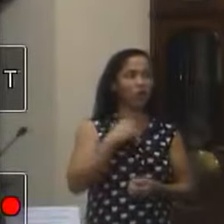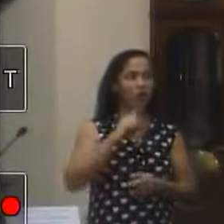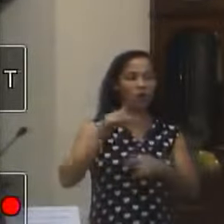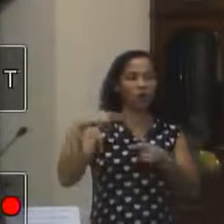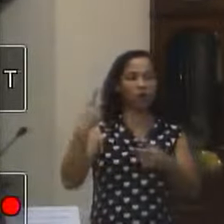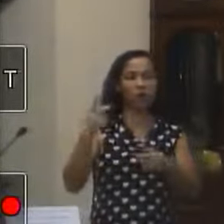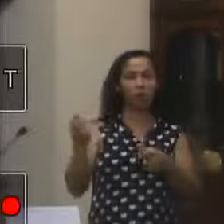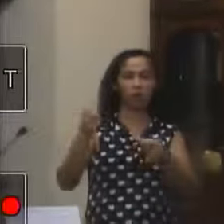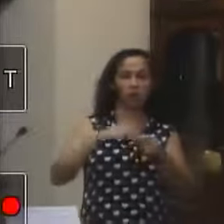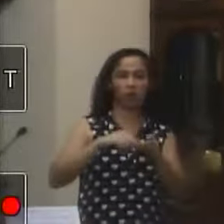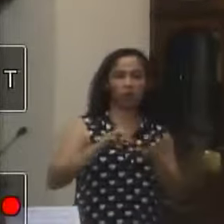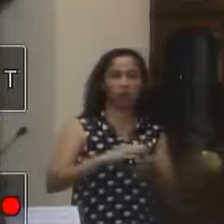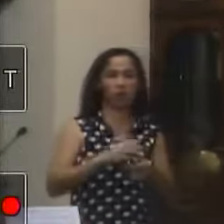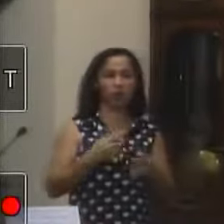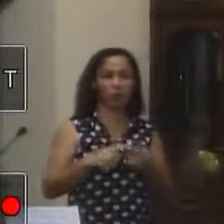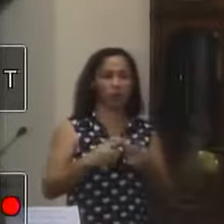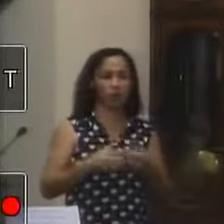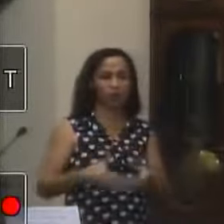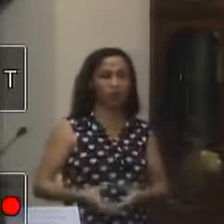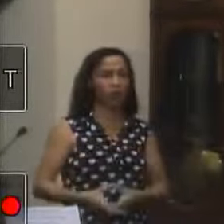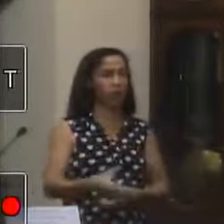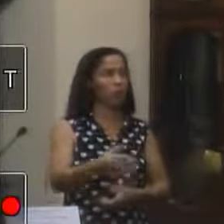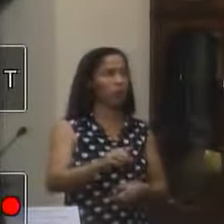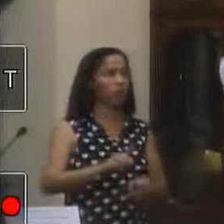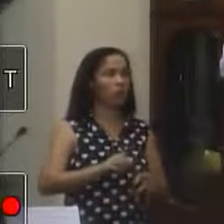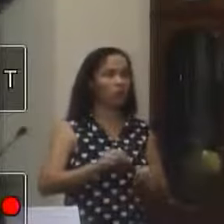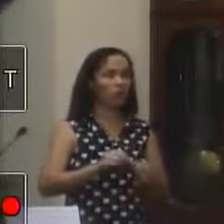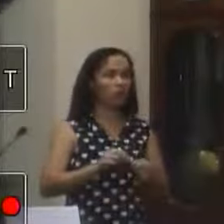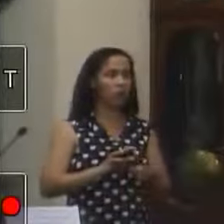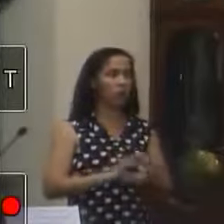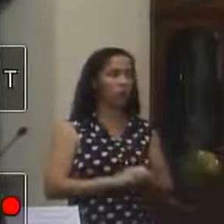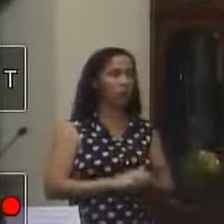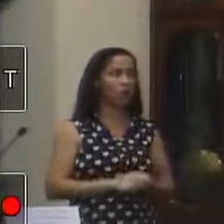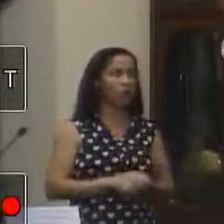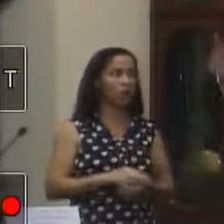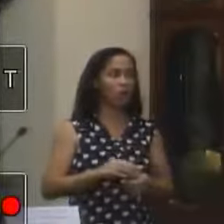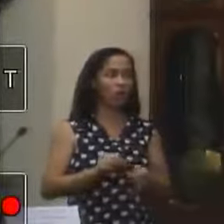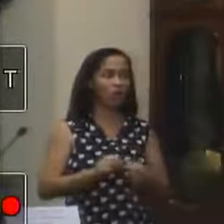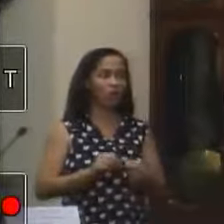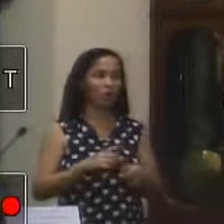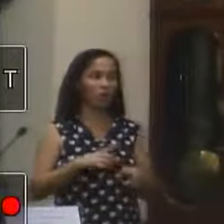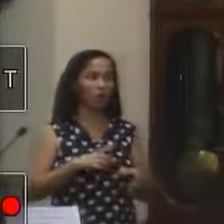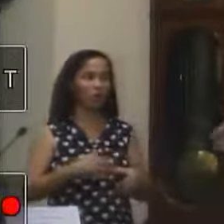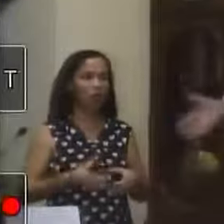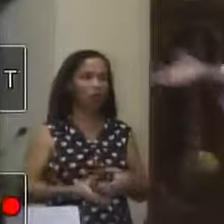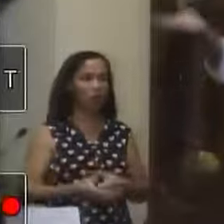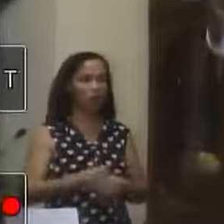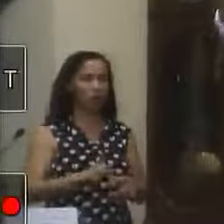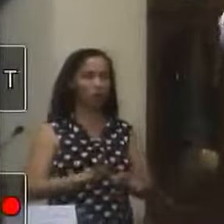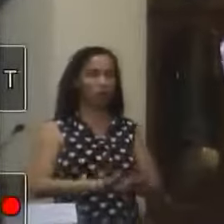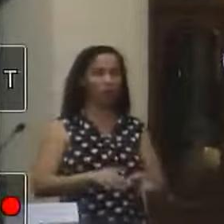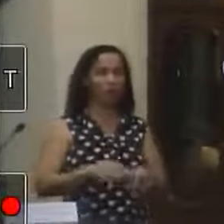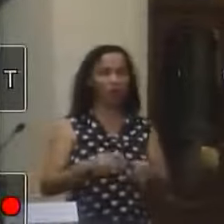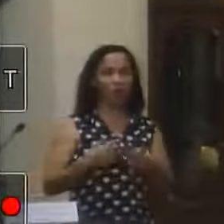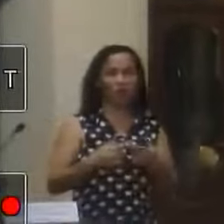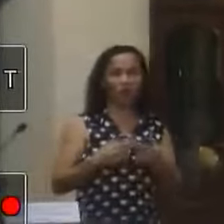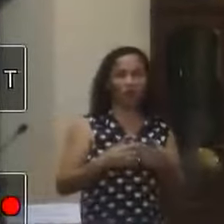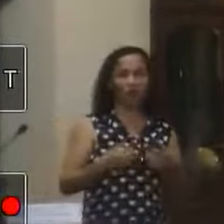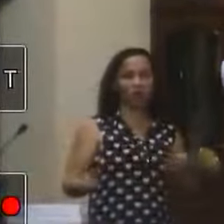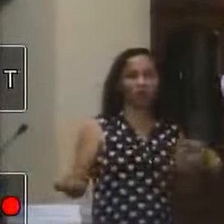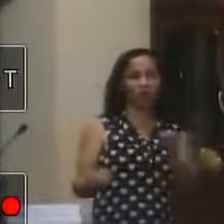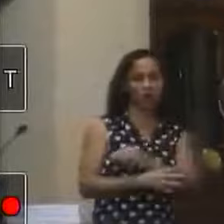depois. Porque uma tubulação nova, provavelmente não vai vazar. Quando você remenda... Tem a questão de você esperar, porque quando colocar a pressão